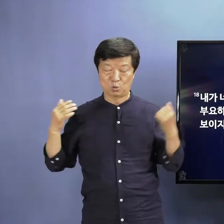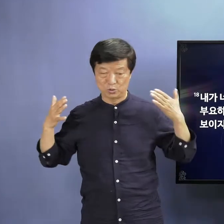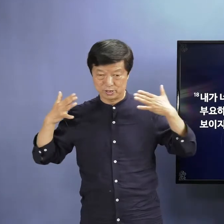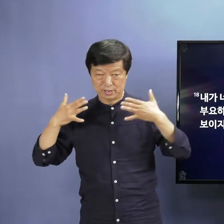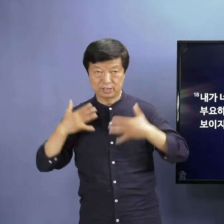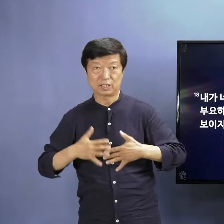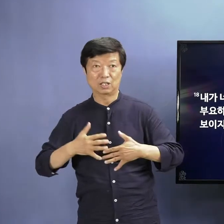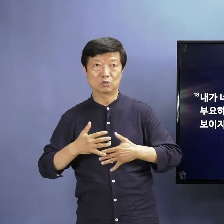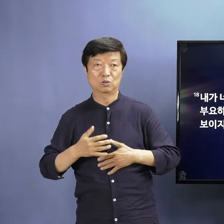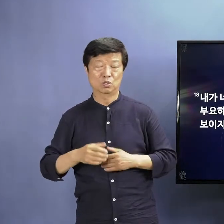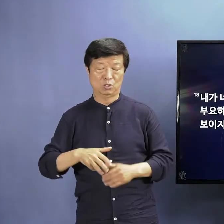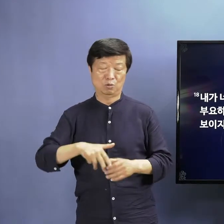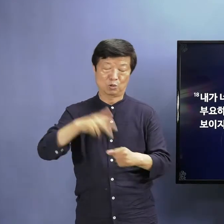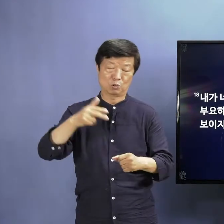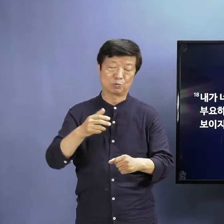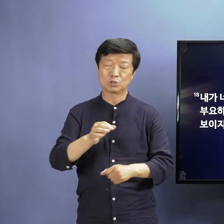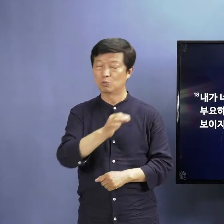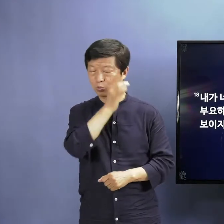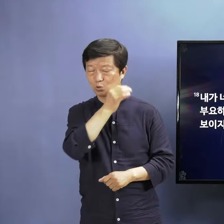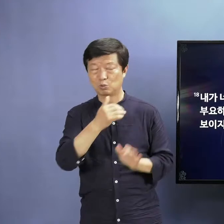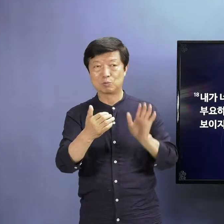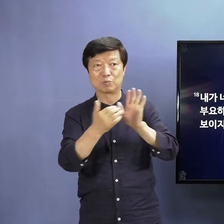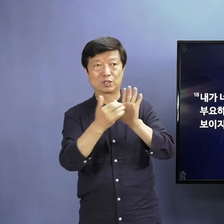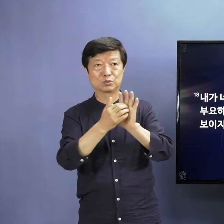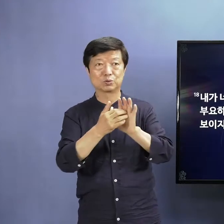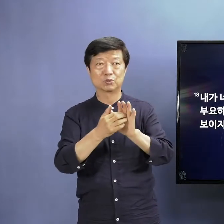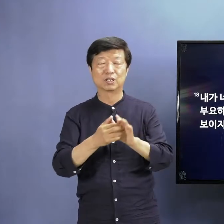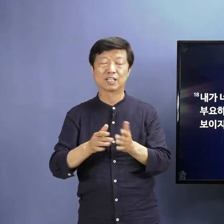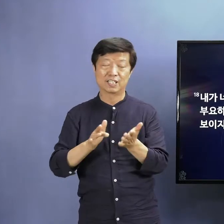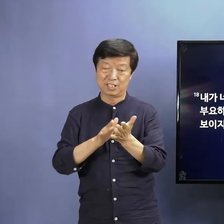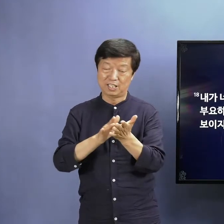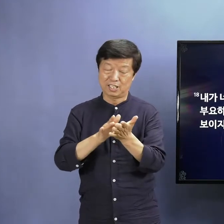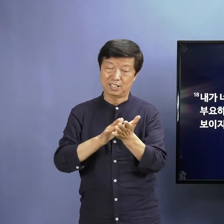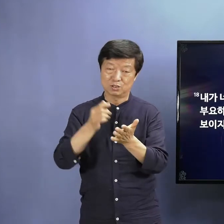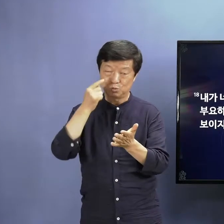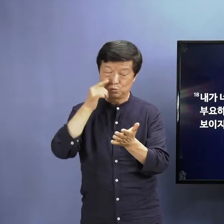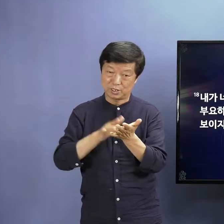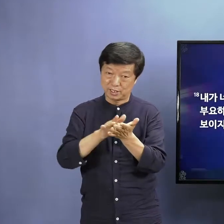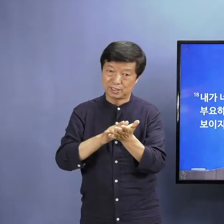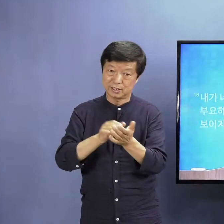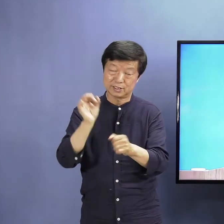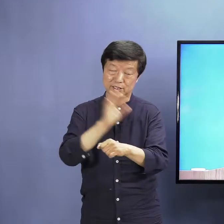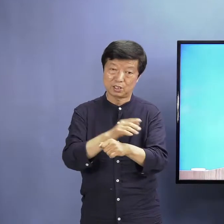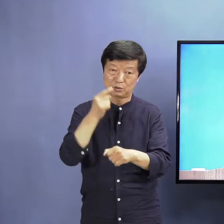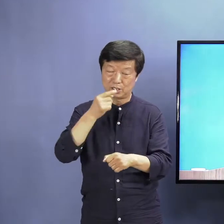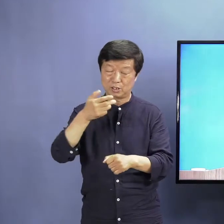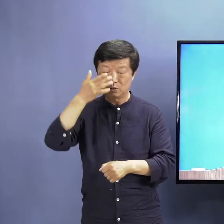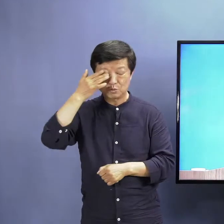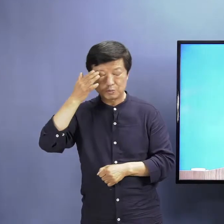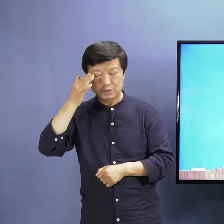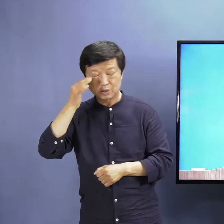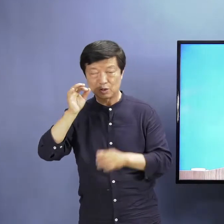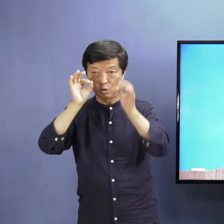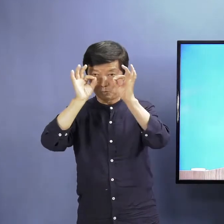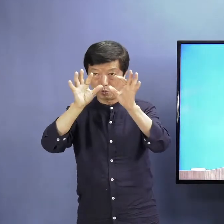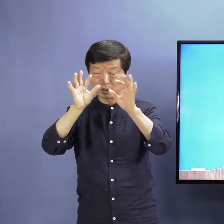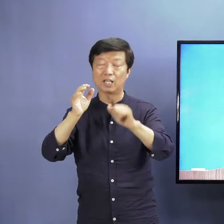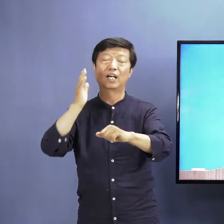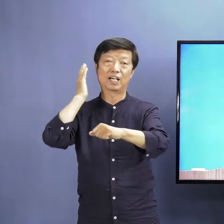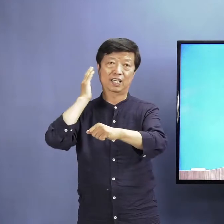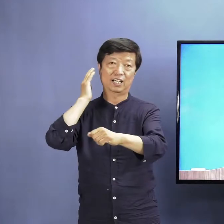않게 하고 안약을 사서 눈에 발라 보게 하라. 영적인 열정을 잃어버린